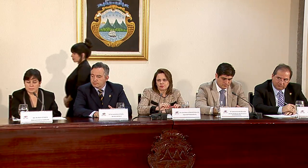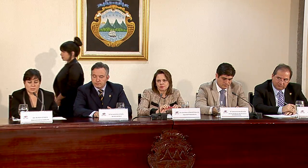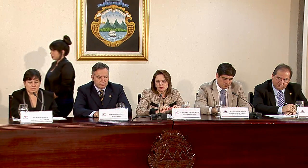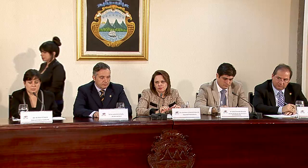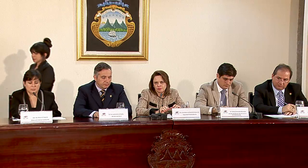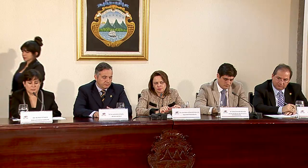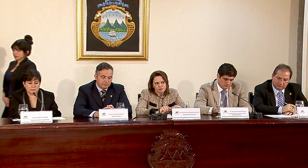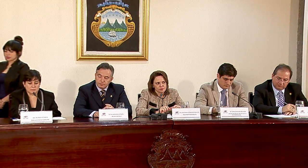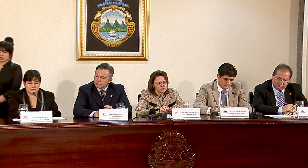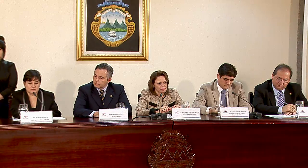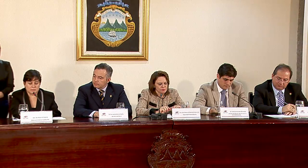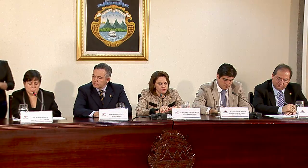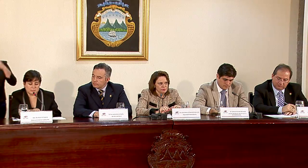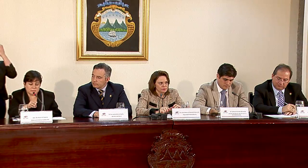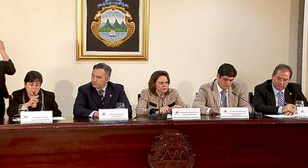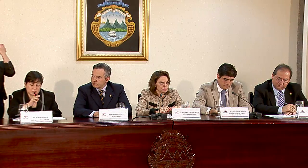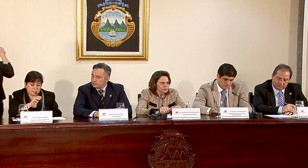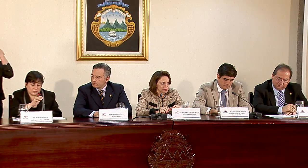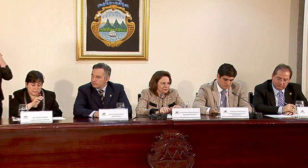ampliar la respuesta.